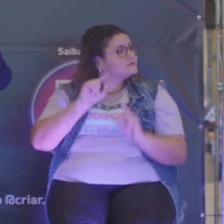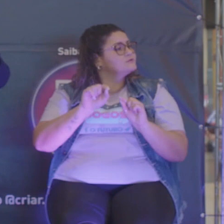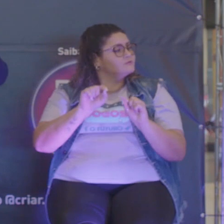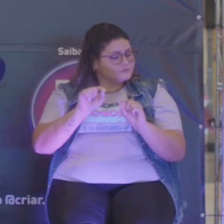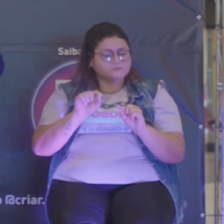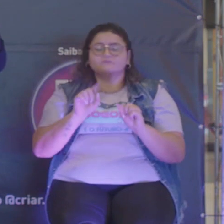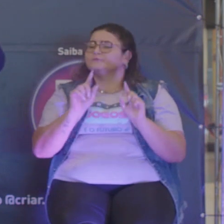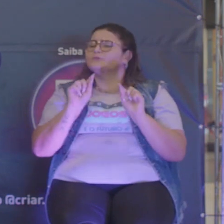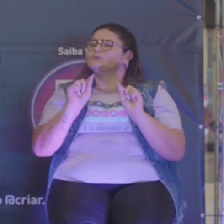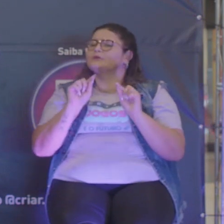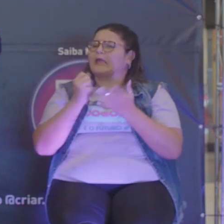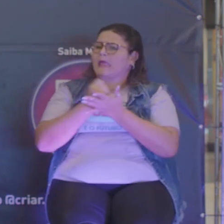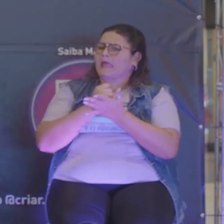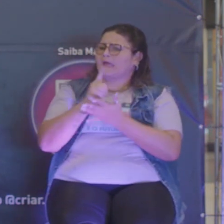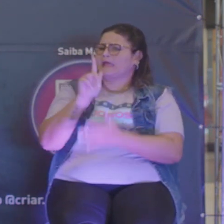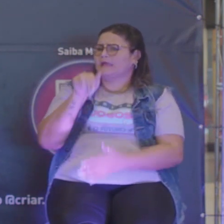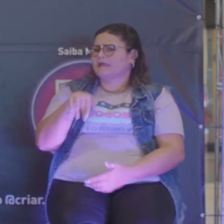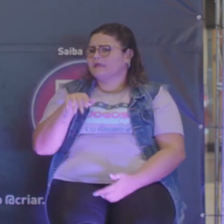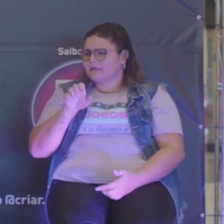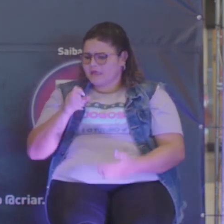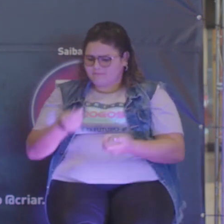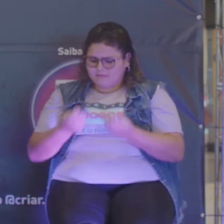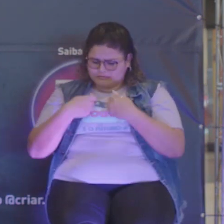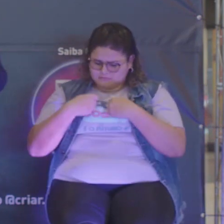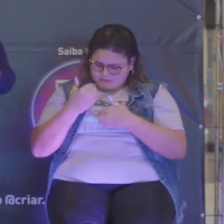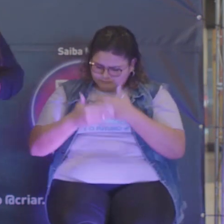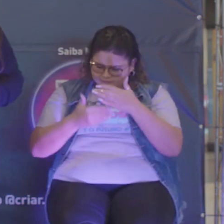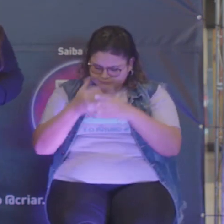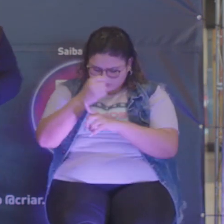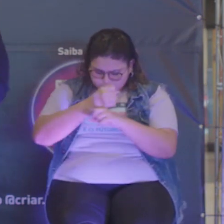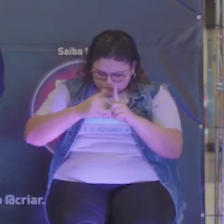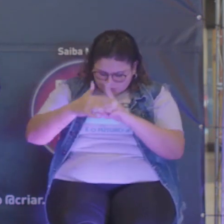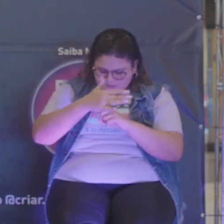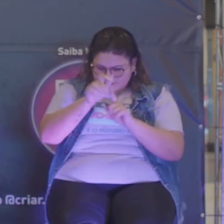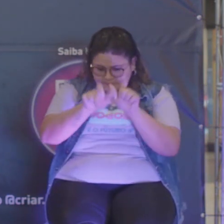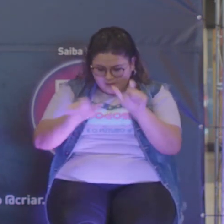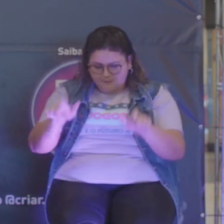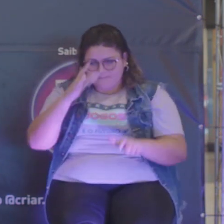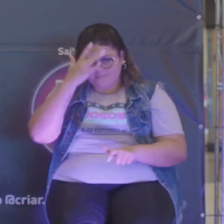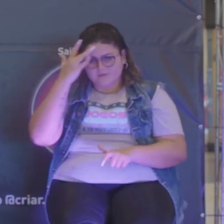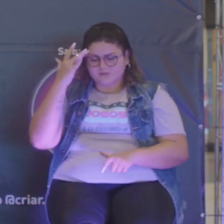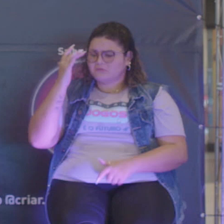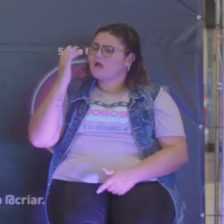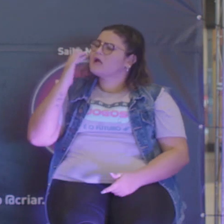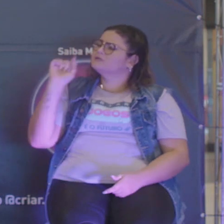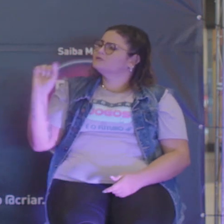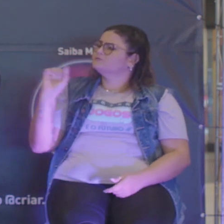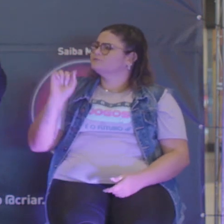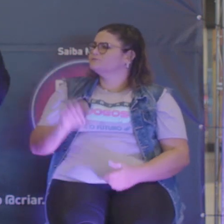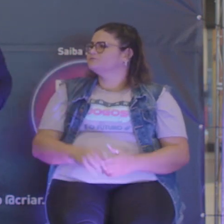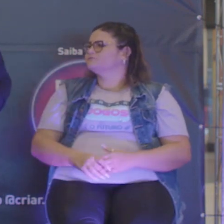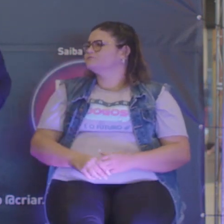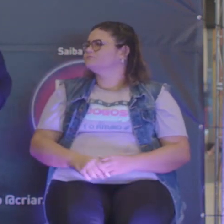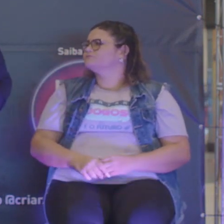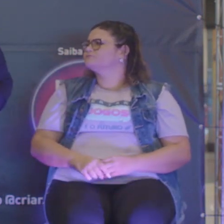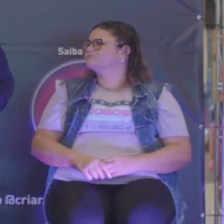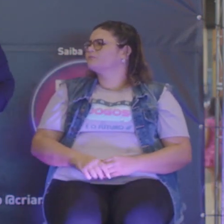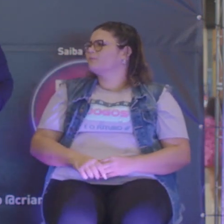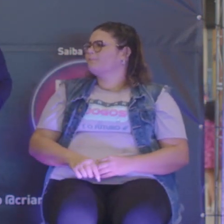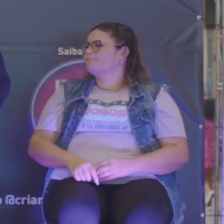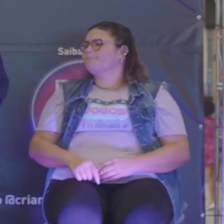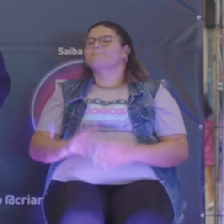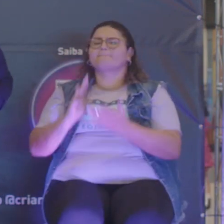pouco do que o gamer ele pode trazer de desenvolvimento social para as pessoas. O que você acha disso? Olha, acho que eu vou começar